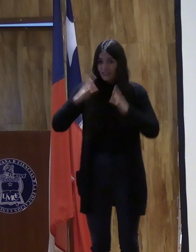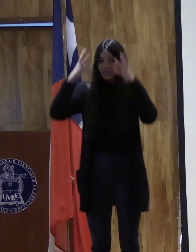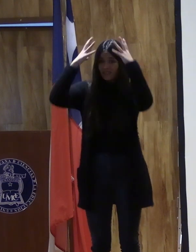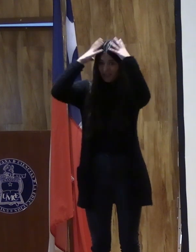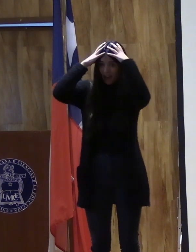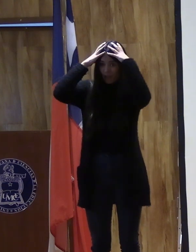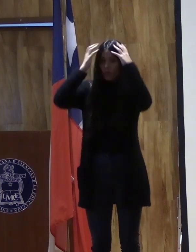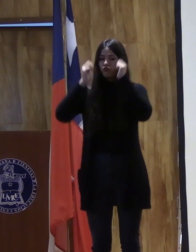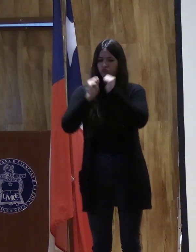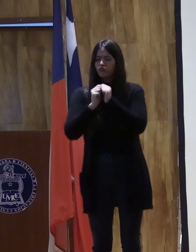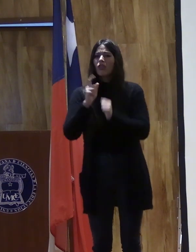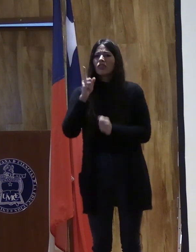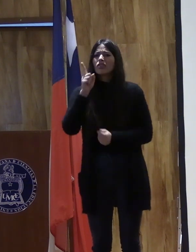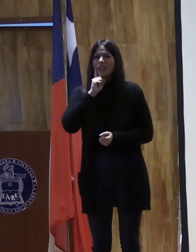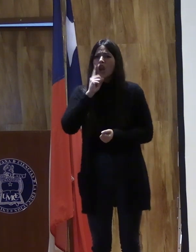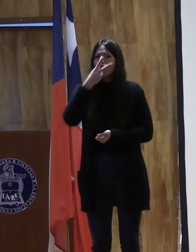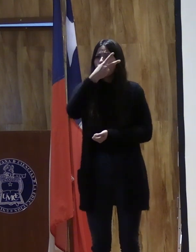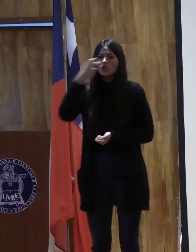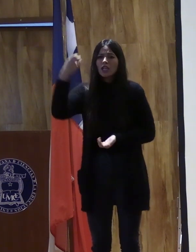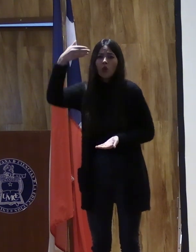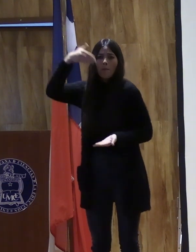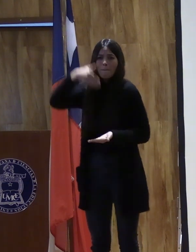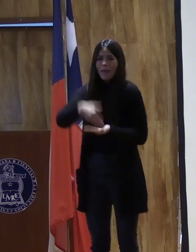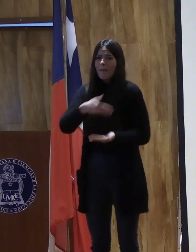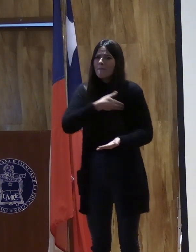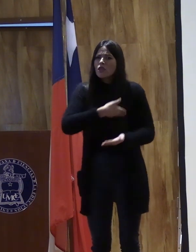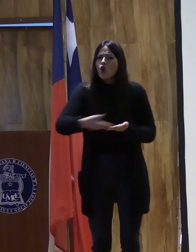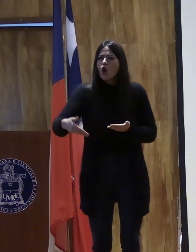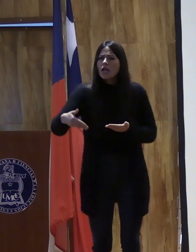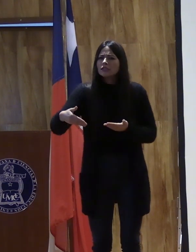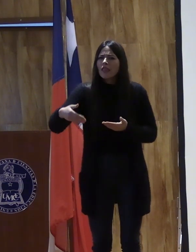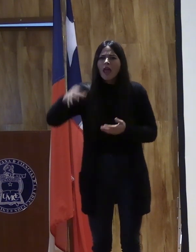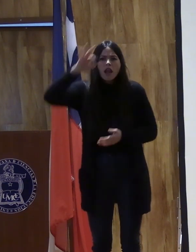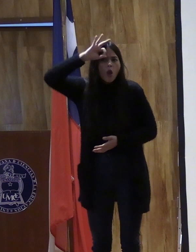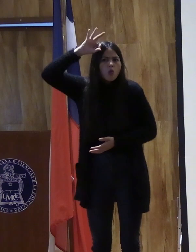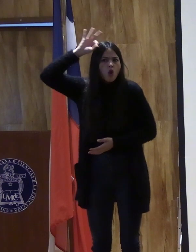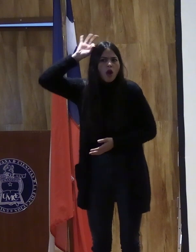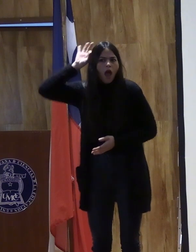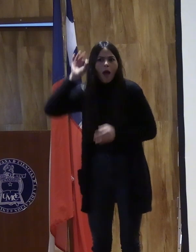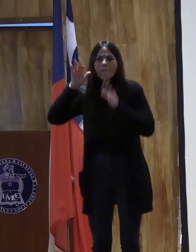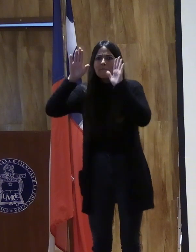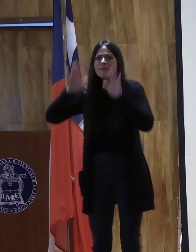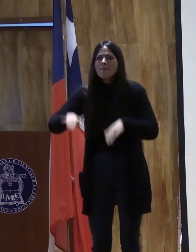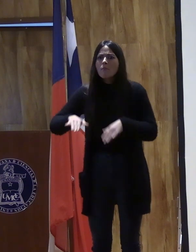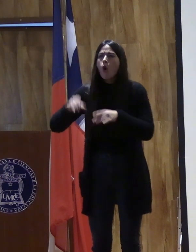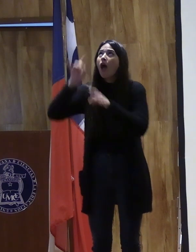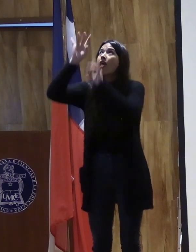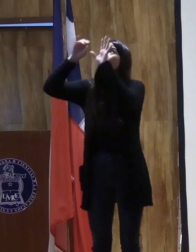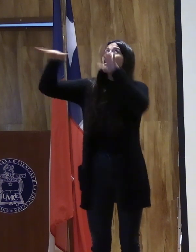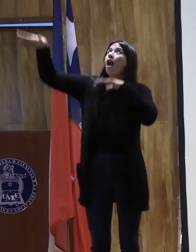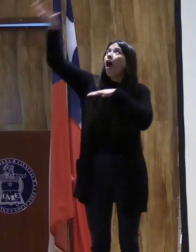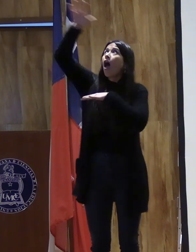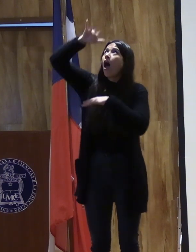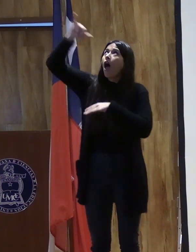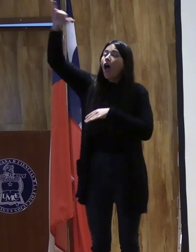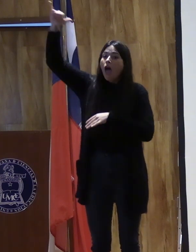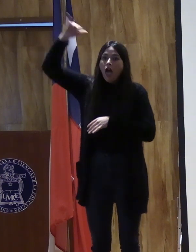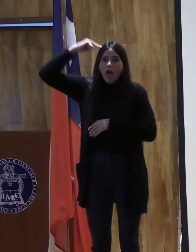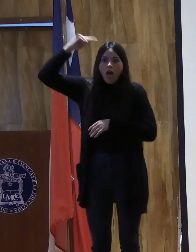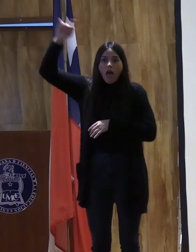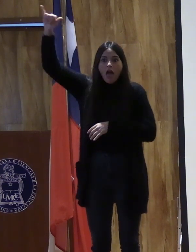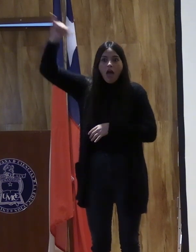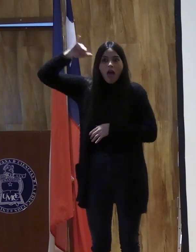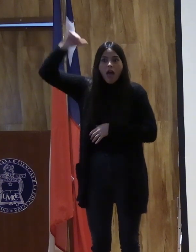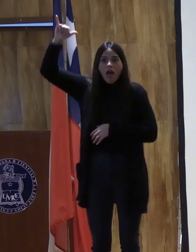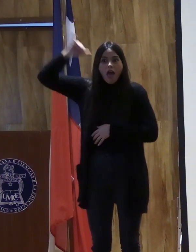tiene 200.000 millones de neuronas, que es el mismo número de las estrellas que hay en la Vía Láctea. Claro, el problema es que